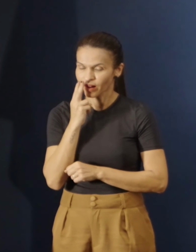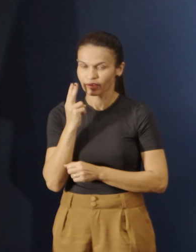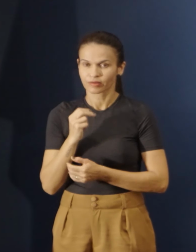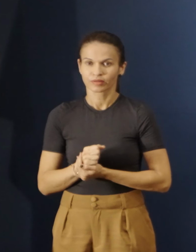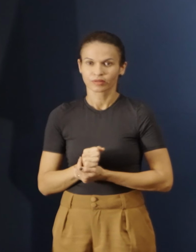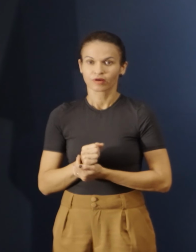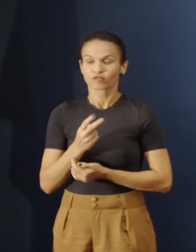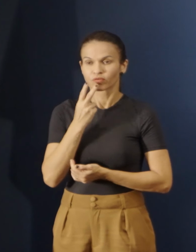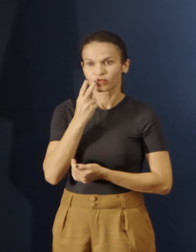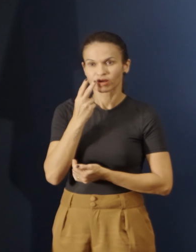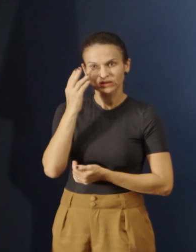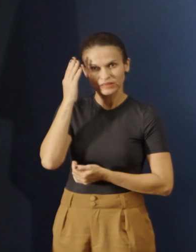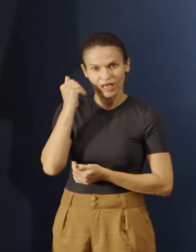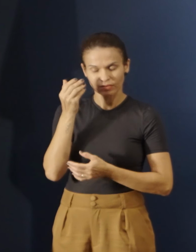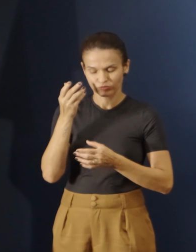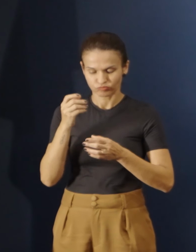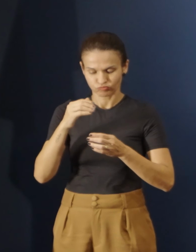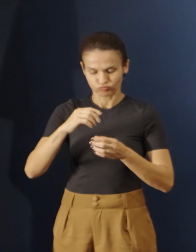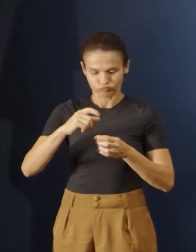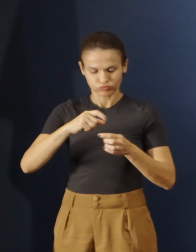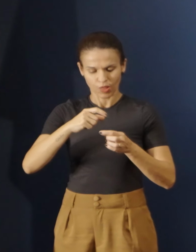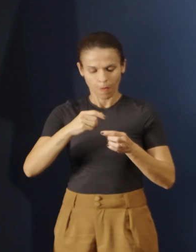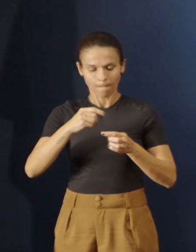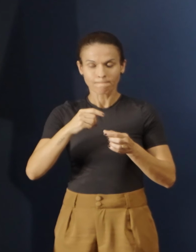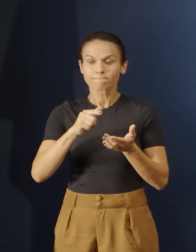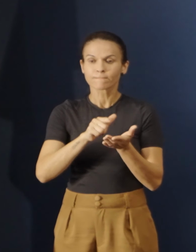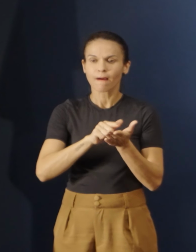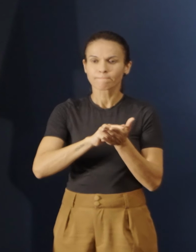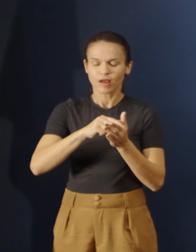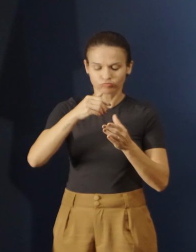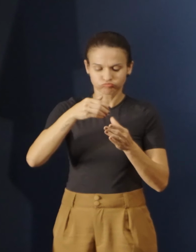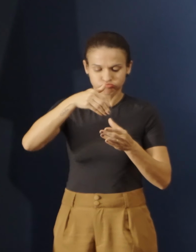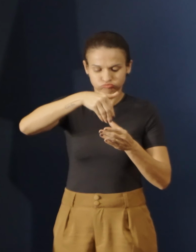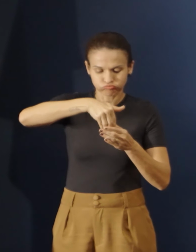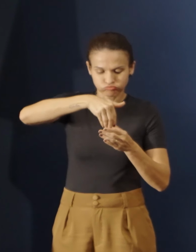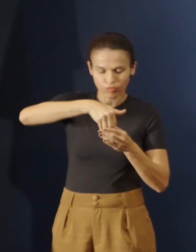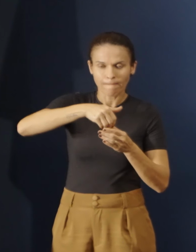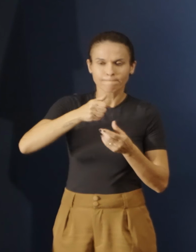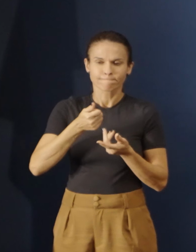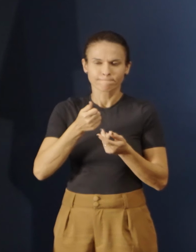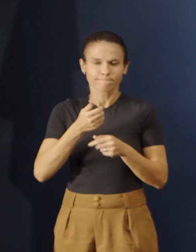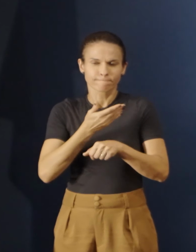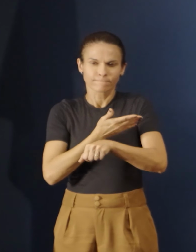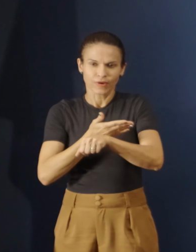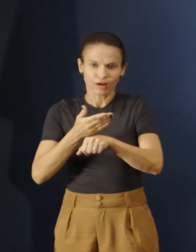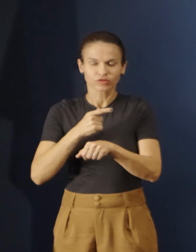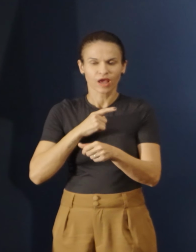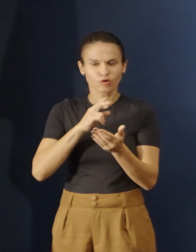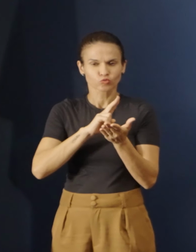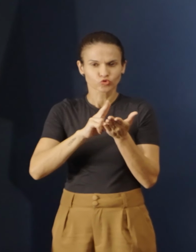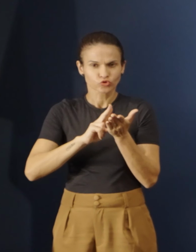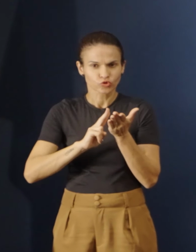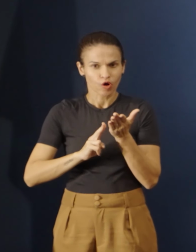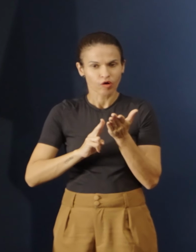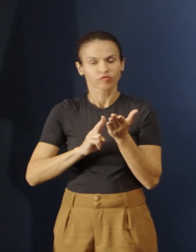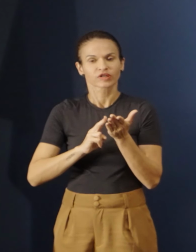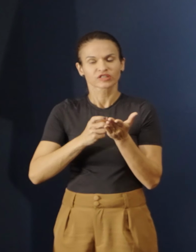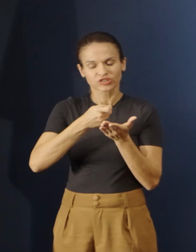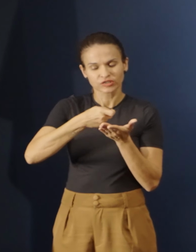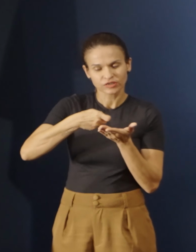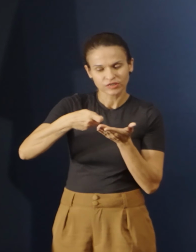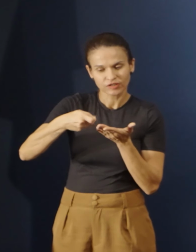é fumante sabe que dentro do maço de cigarro, às vezes, vem um papelzinho por dentro, branco, tem até alguns nomes, e ele pegava aquele papel e